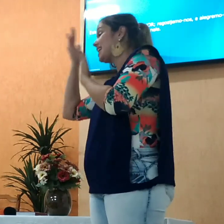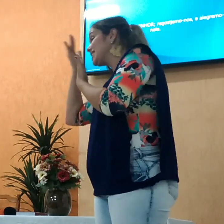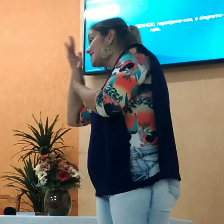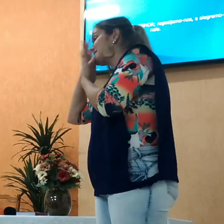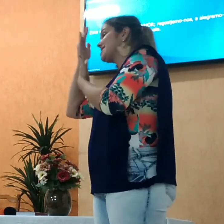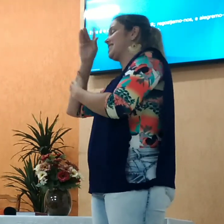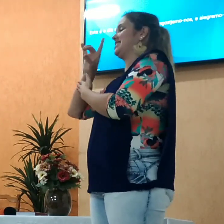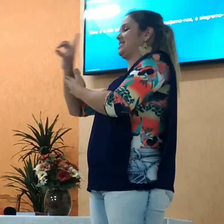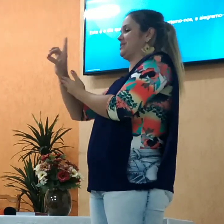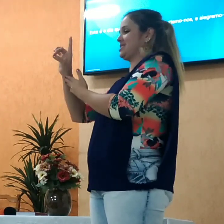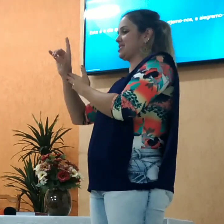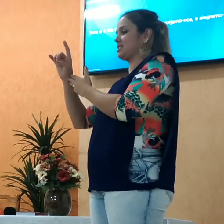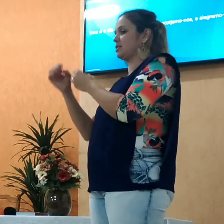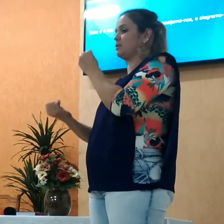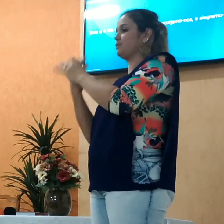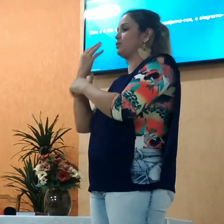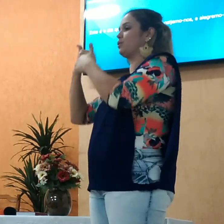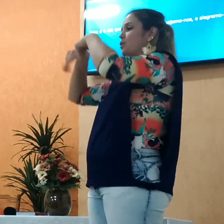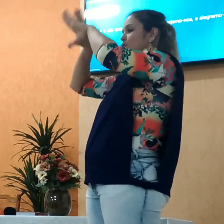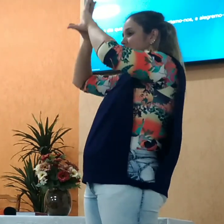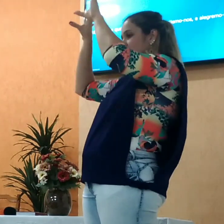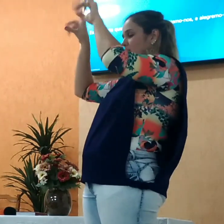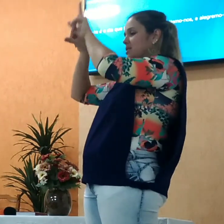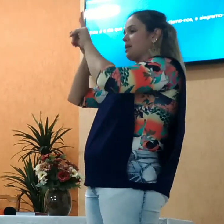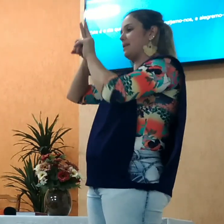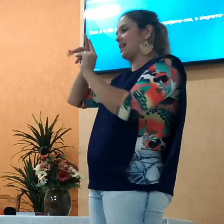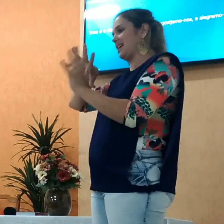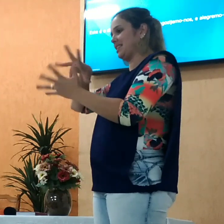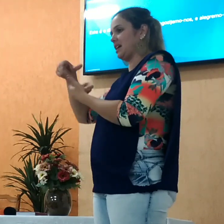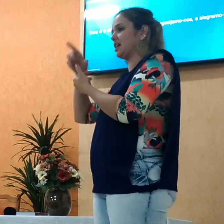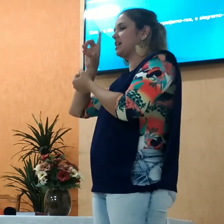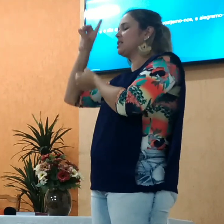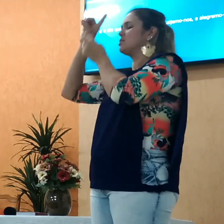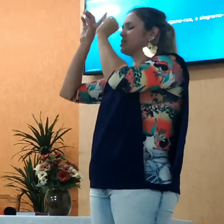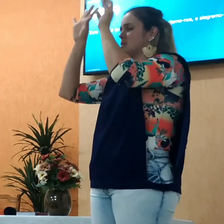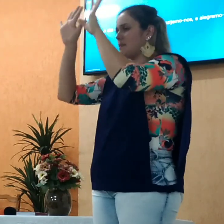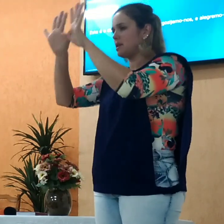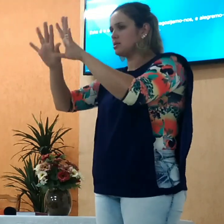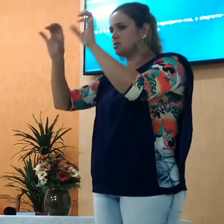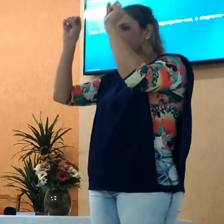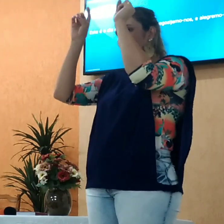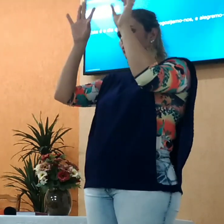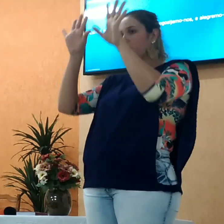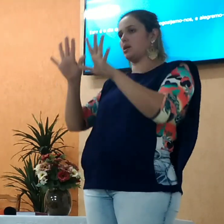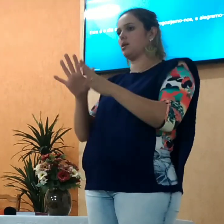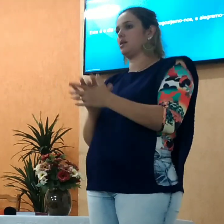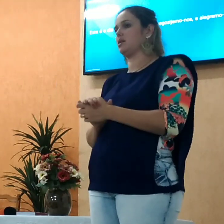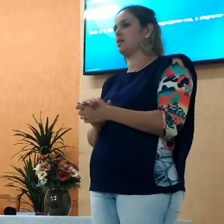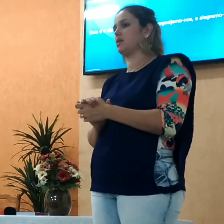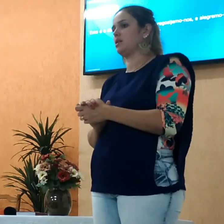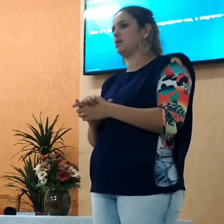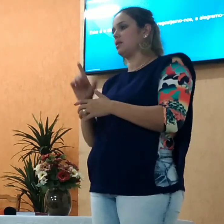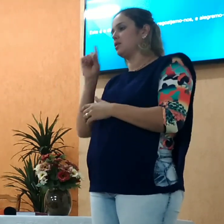Deus que criou os céus e a terra. Que Deus abençoe, que Deus complete em